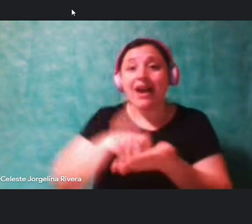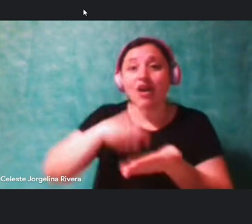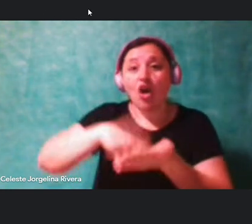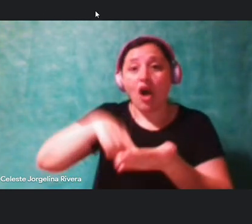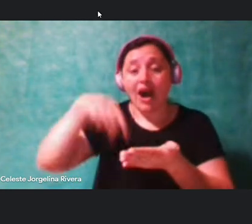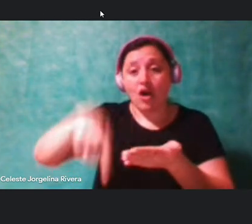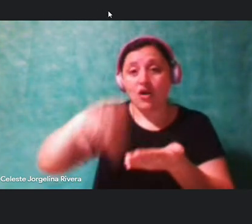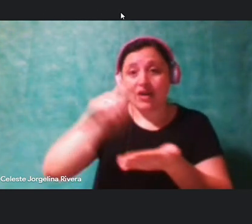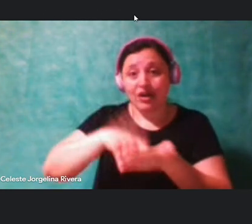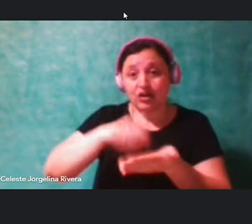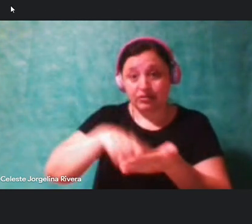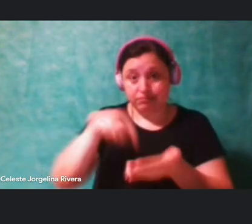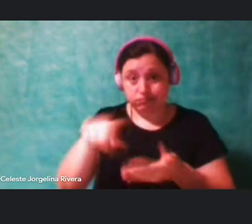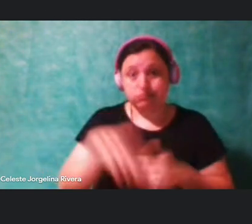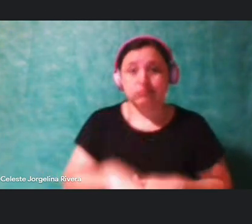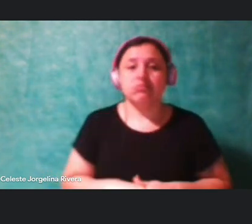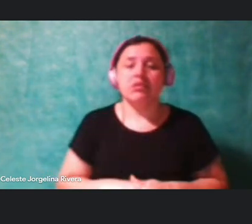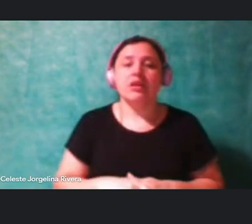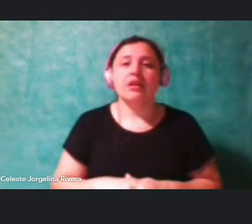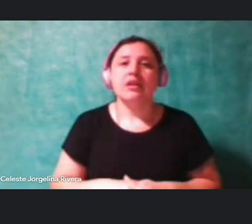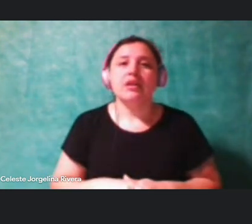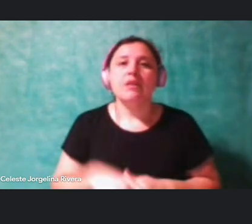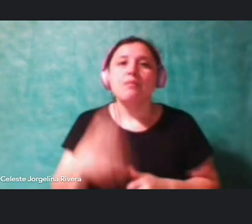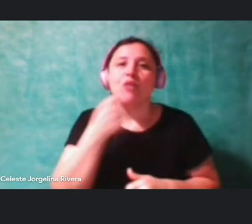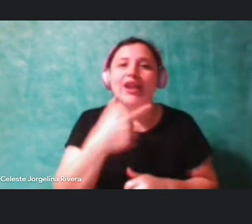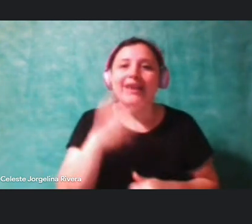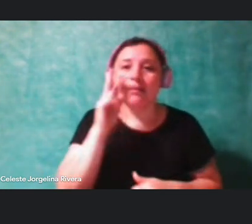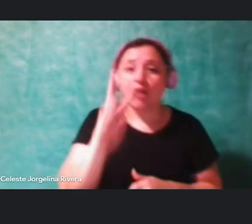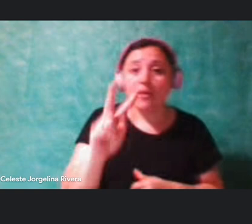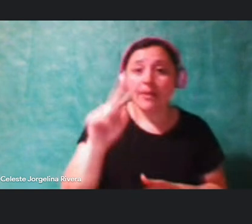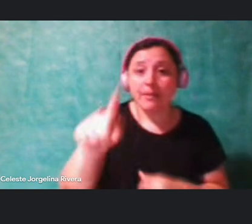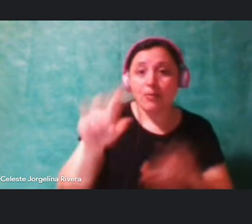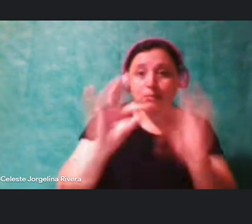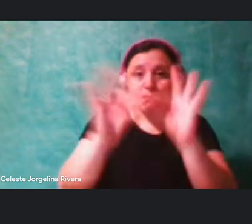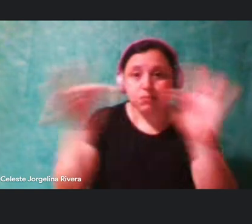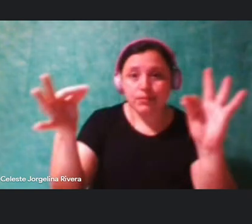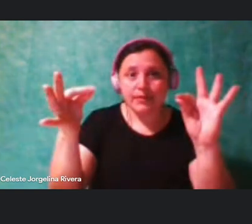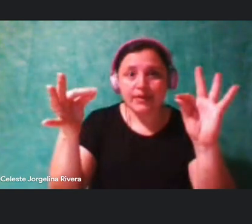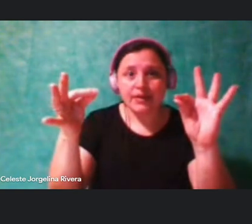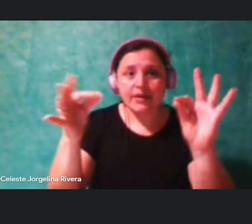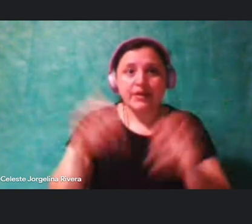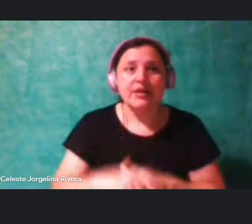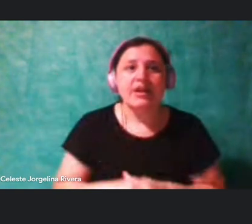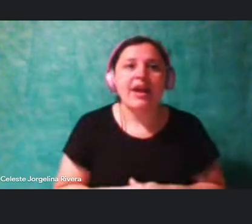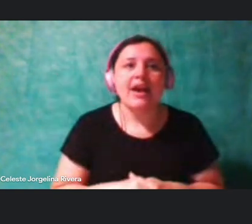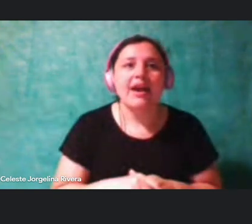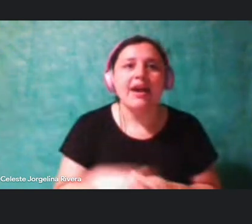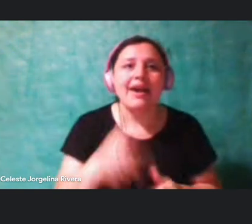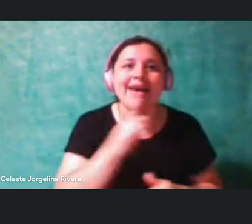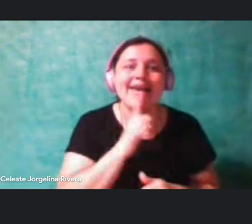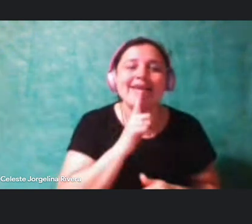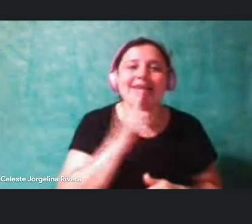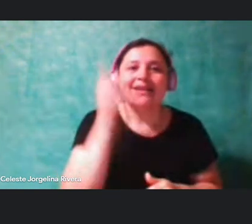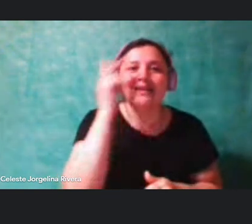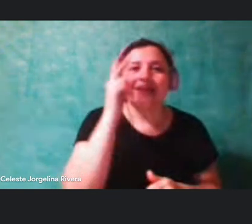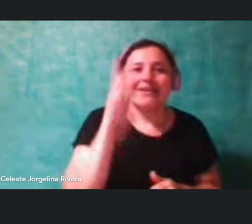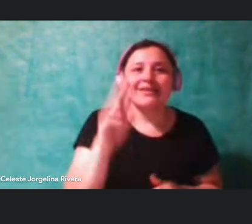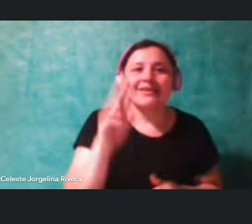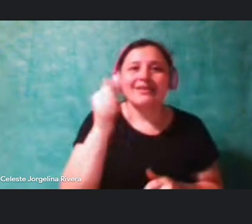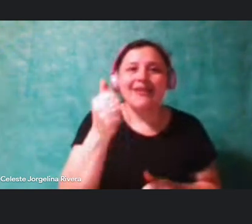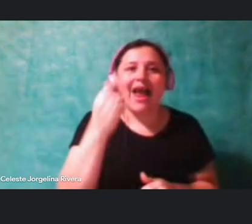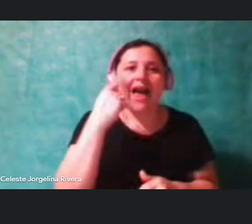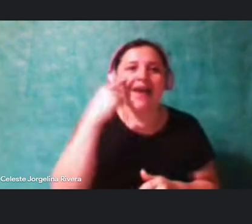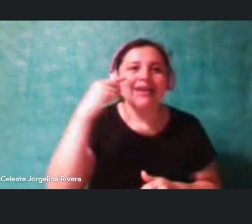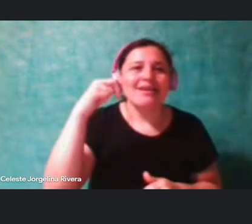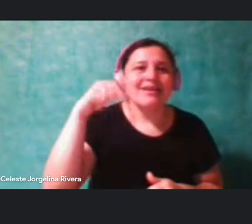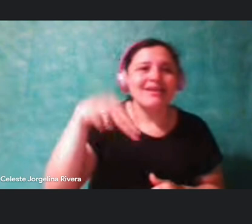companies to provide training. Ahí, ¿cómo se traduce training? Viene del verbo entrenar o capacitar.